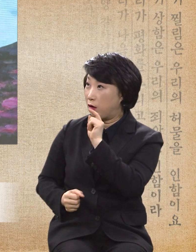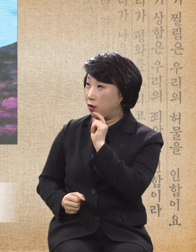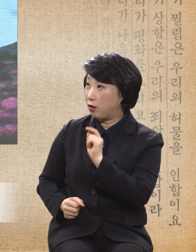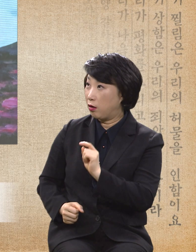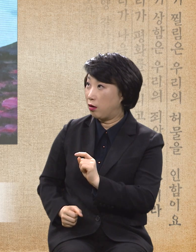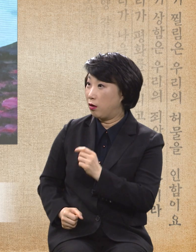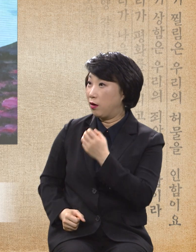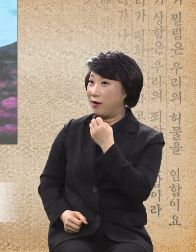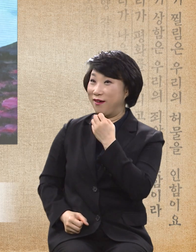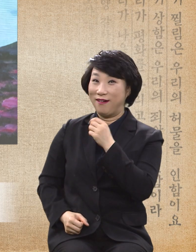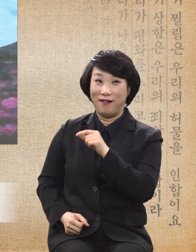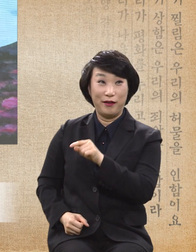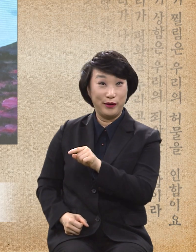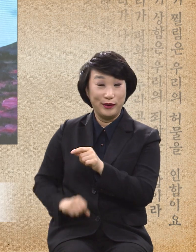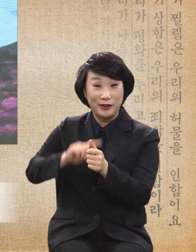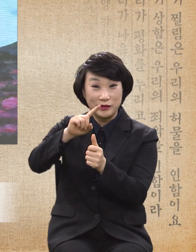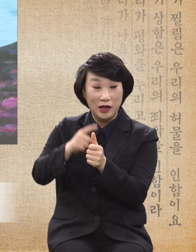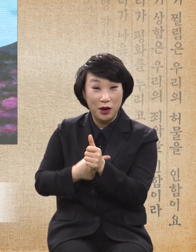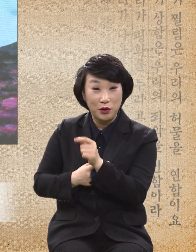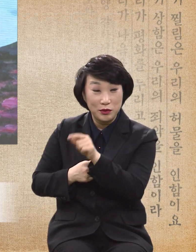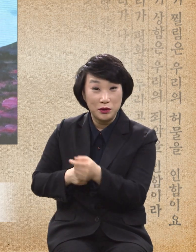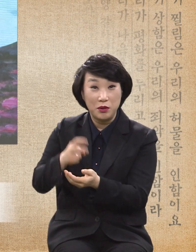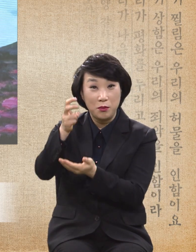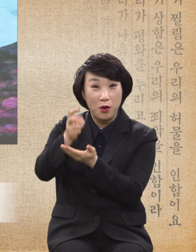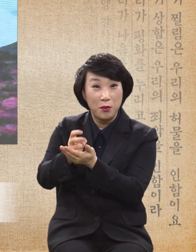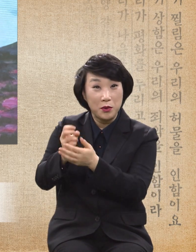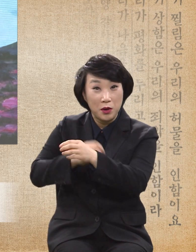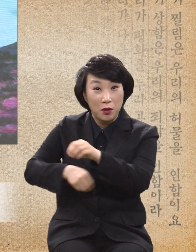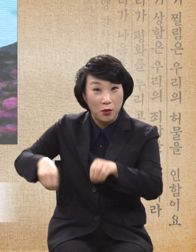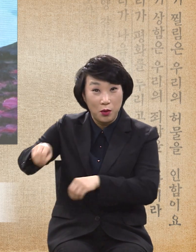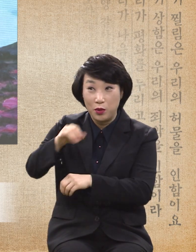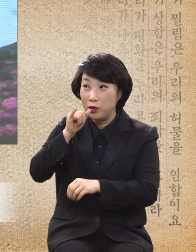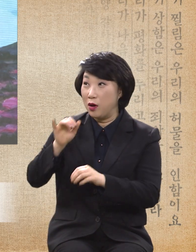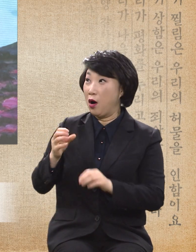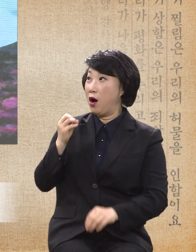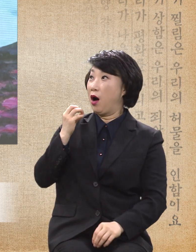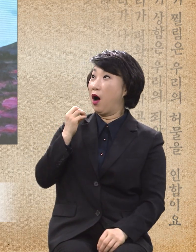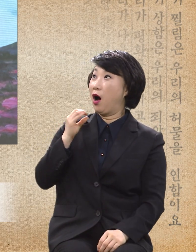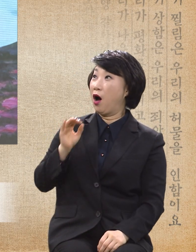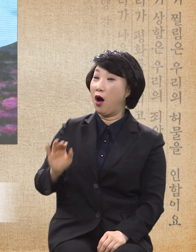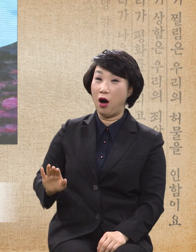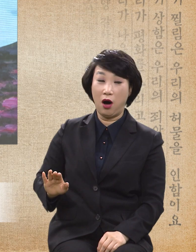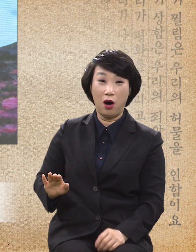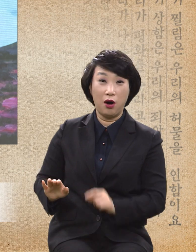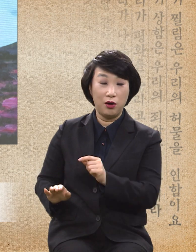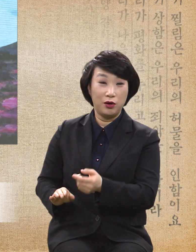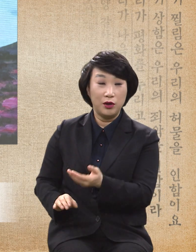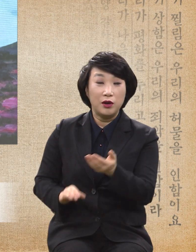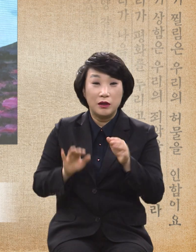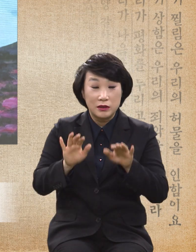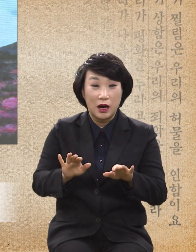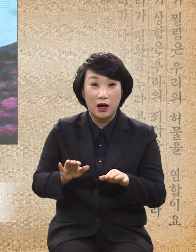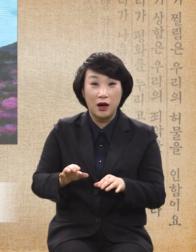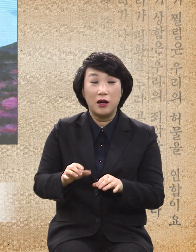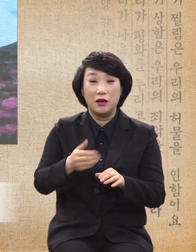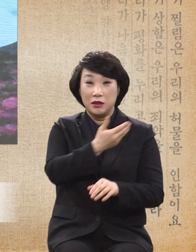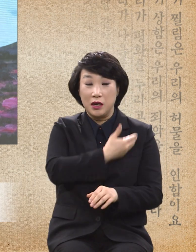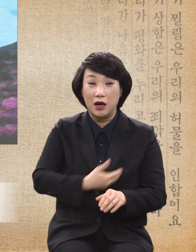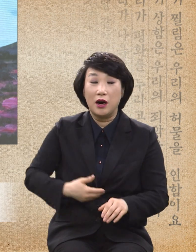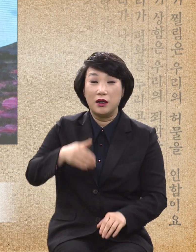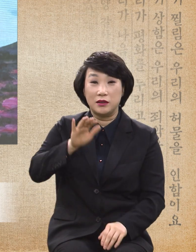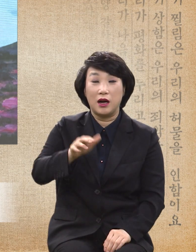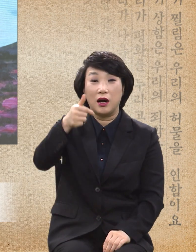곳. 이건 자연질서의 모순이 아니냐. 자연질서에. 이건 자기가 갈릴리 바다에